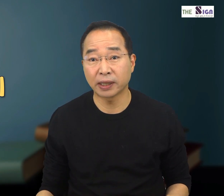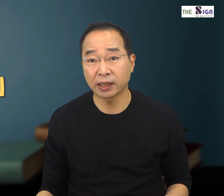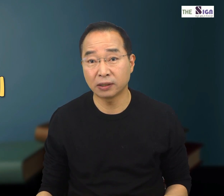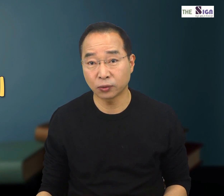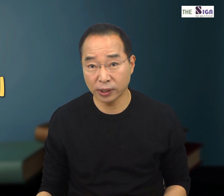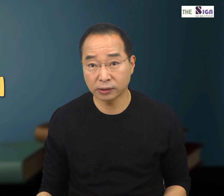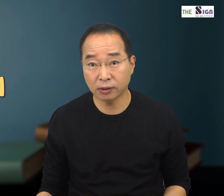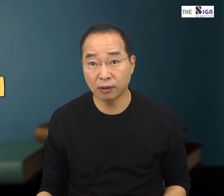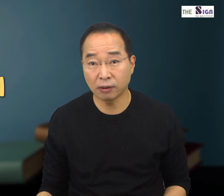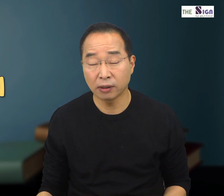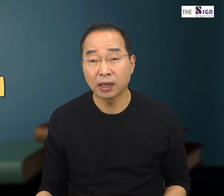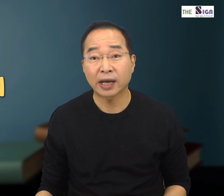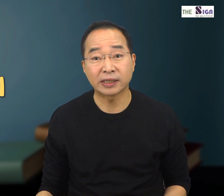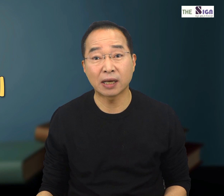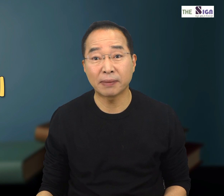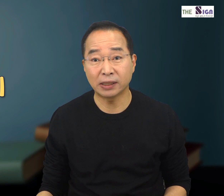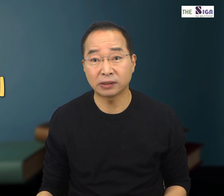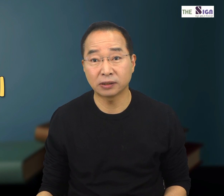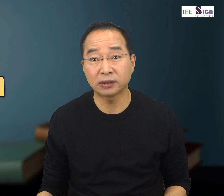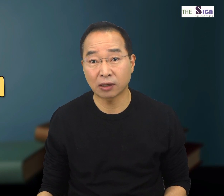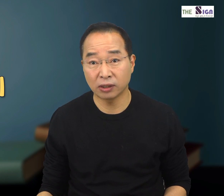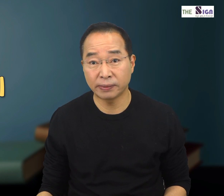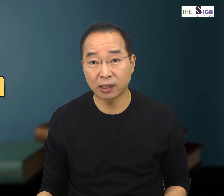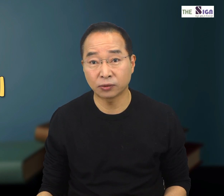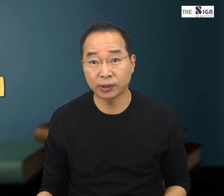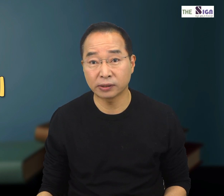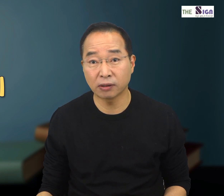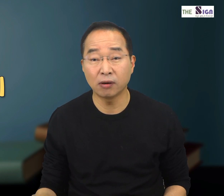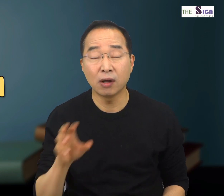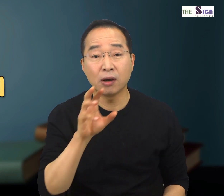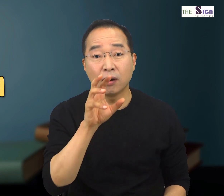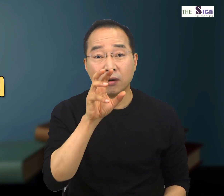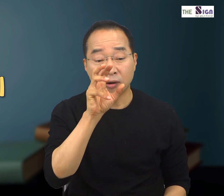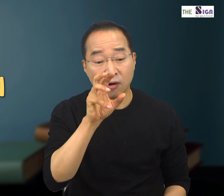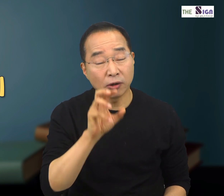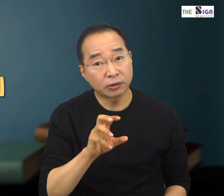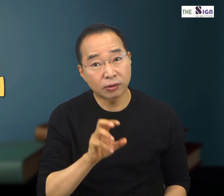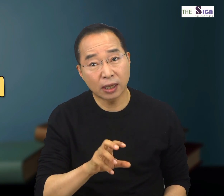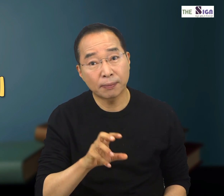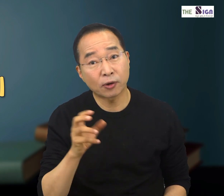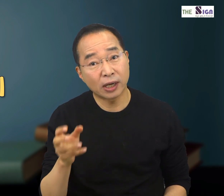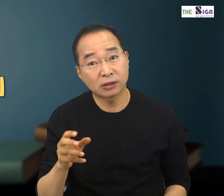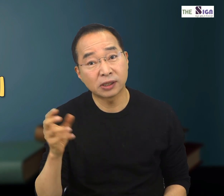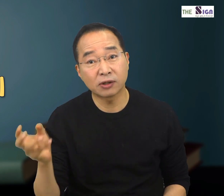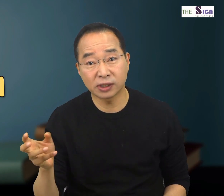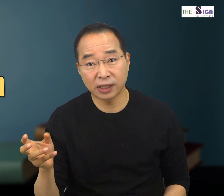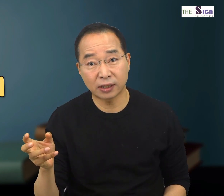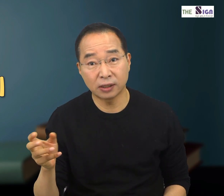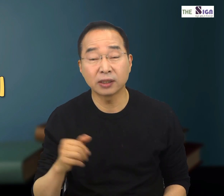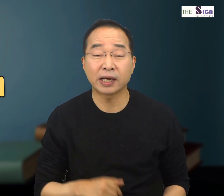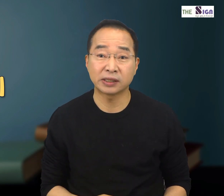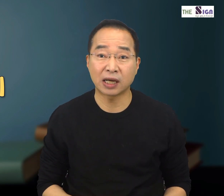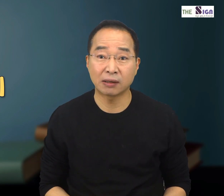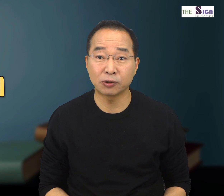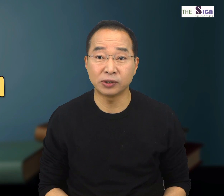200개를 통해서, 가장 많이 쓰는 단어 200개를 통해서 어떻게 변화해서 쓸 것인가를 같이 알아보는